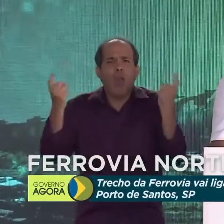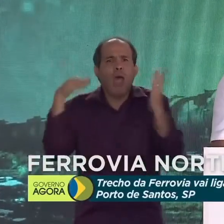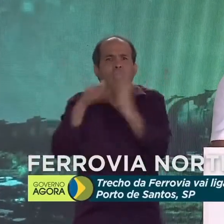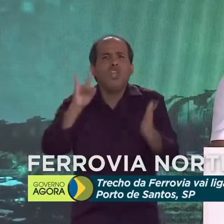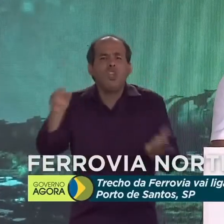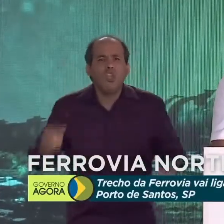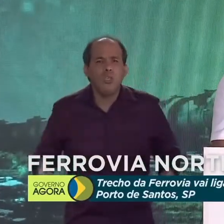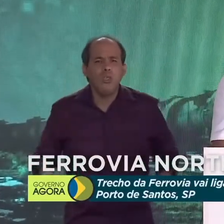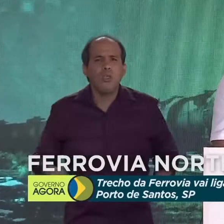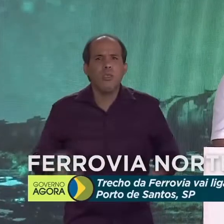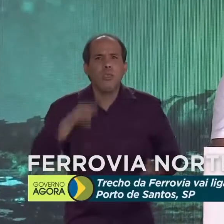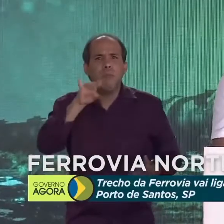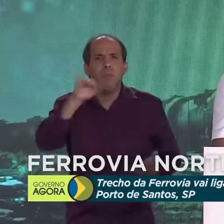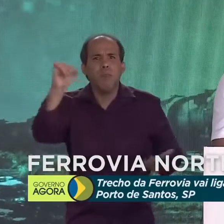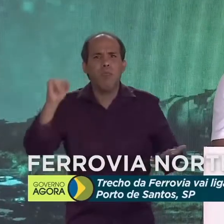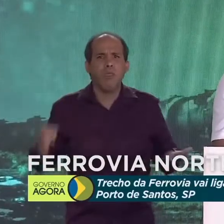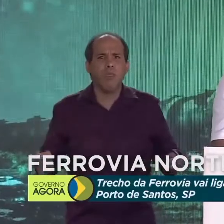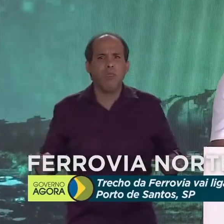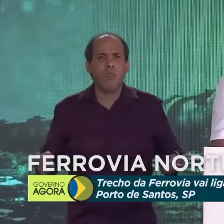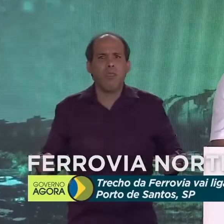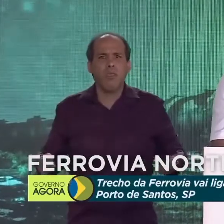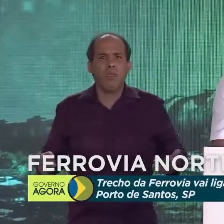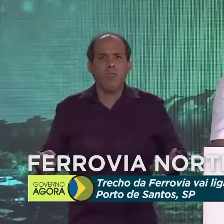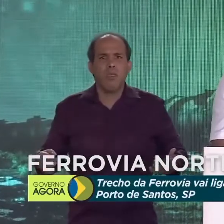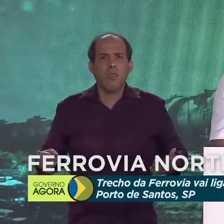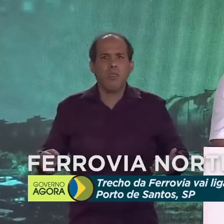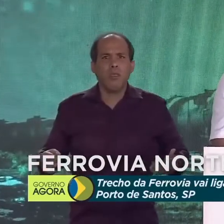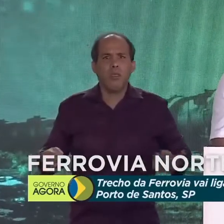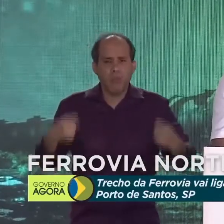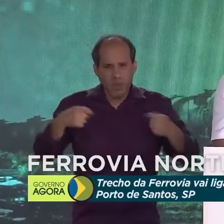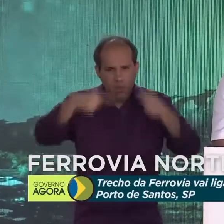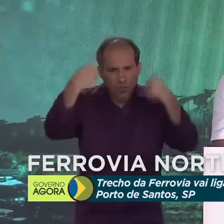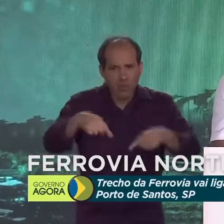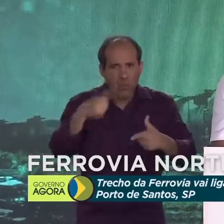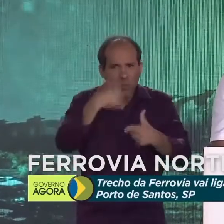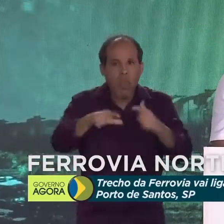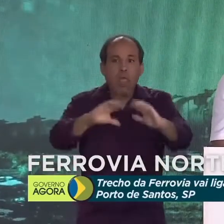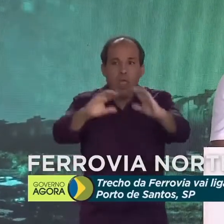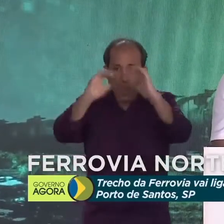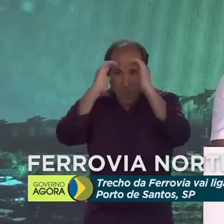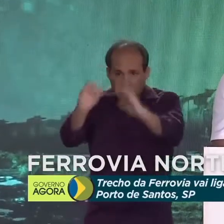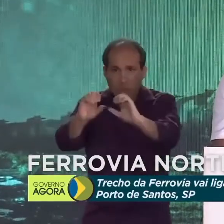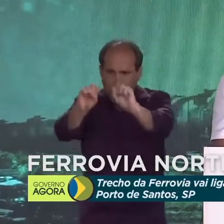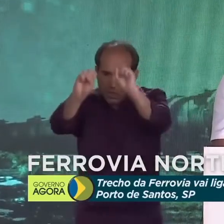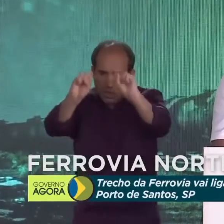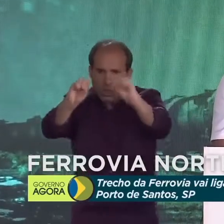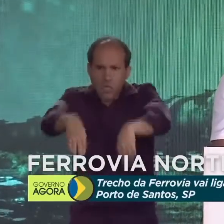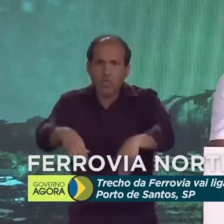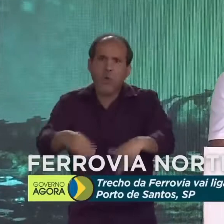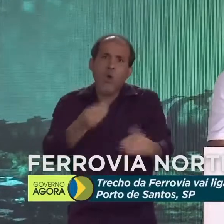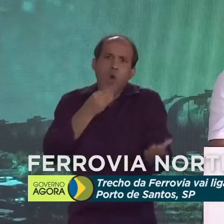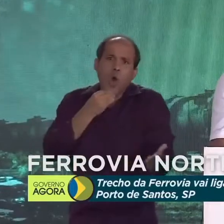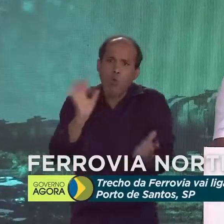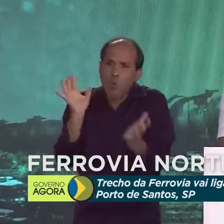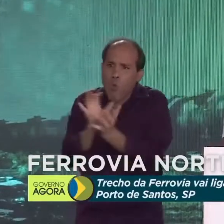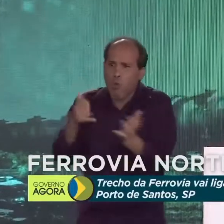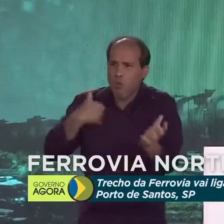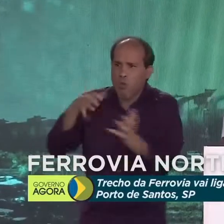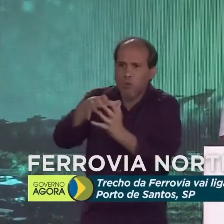quando? Temos que enfrentar os problemas. Respeitar, obviamente, os mais